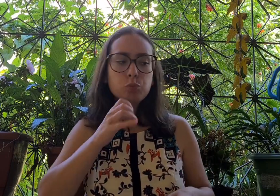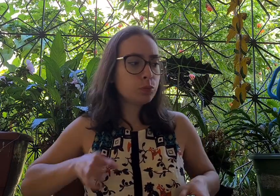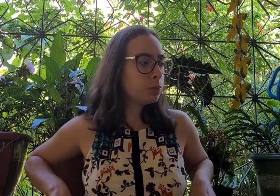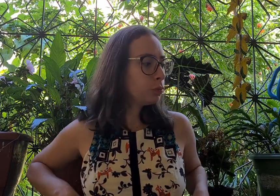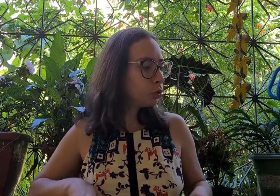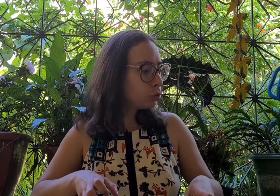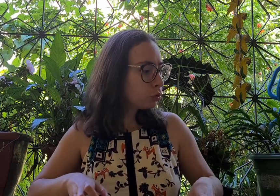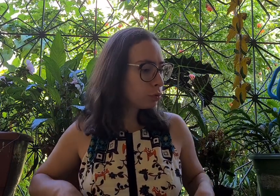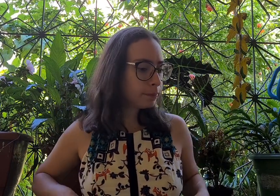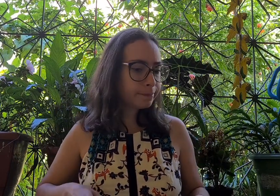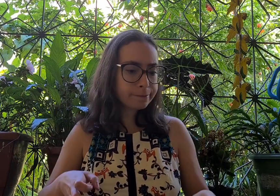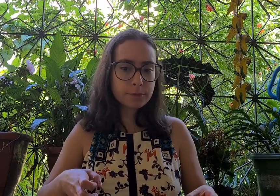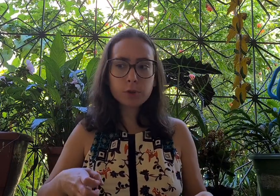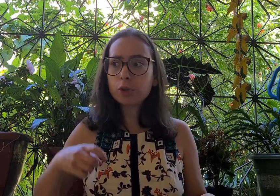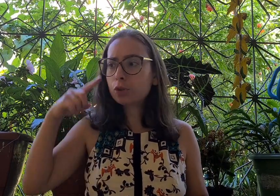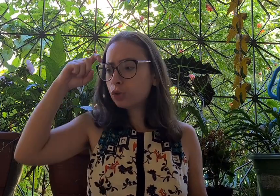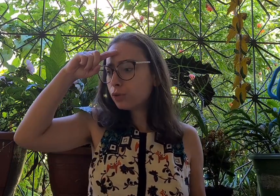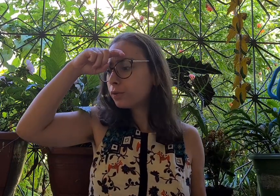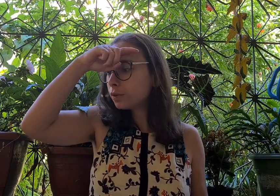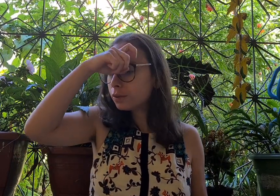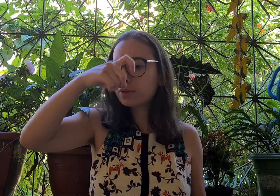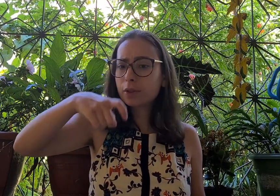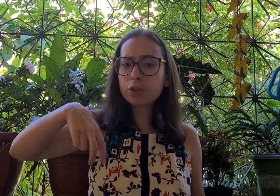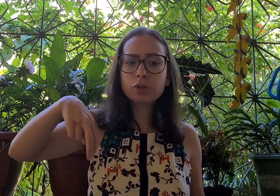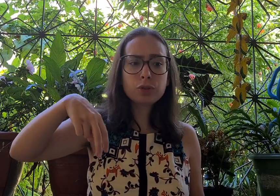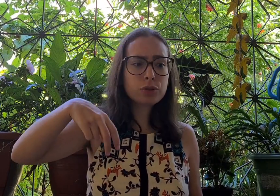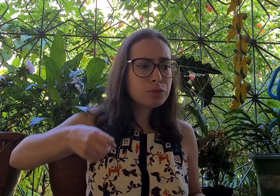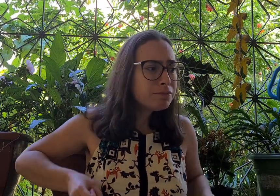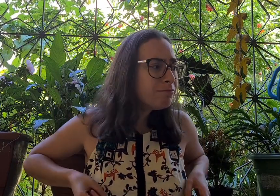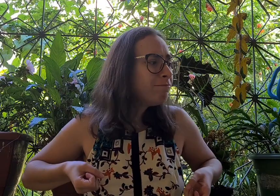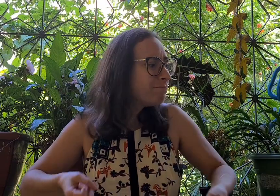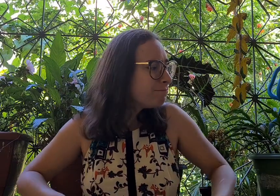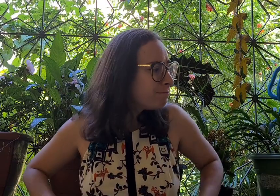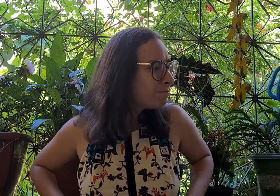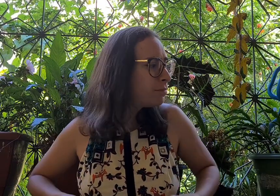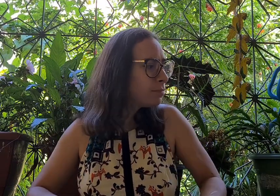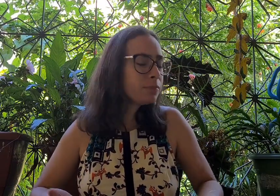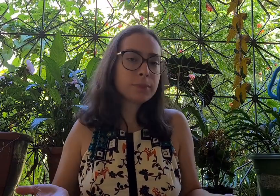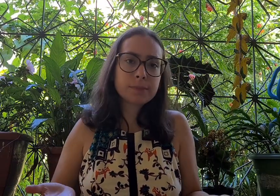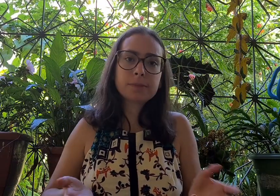exemplo a pessoa de cadeira de roda ela tem dificuldade de locomoção